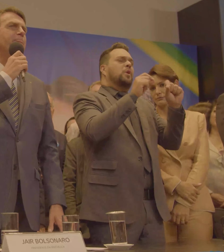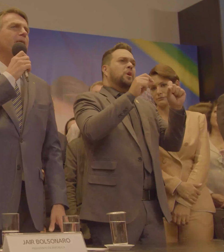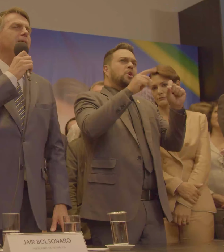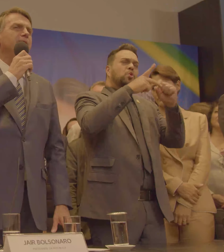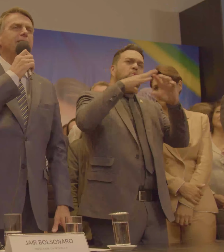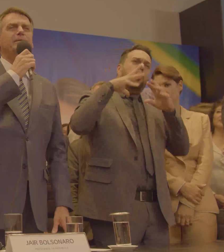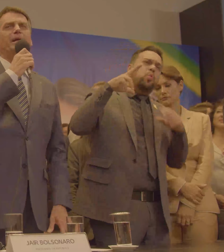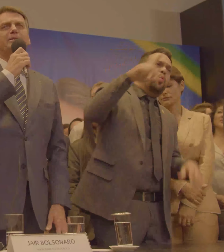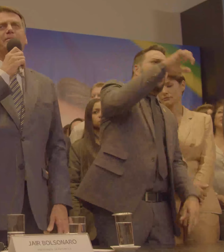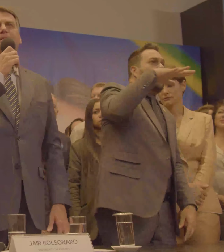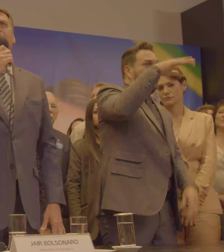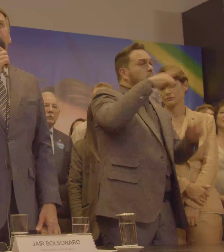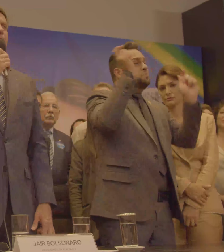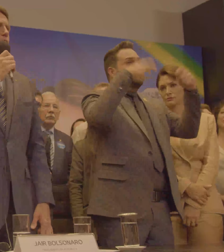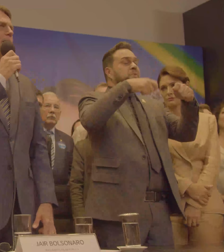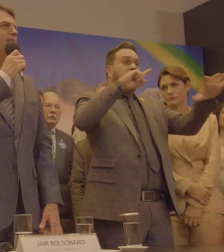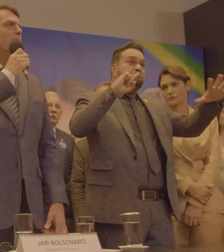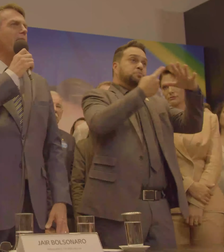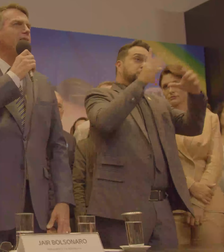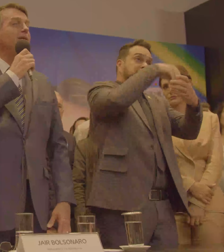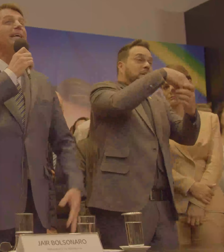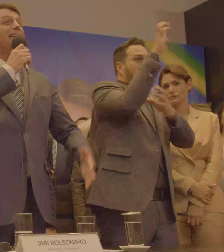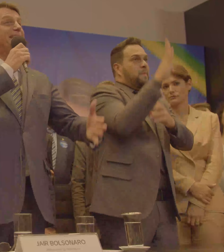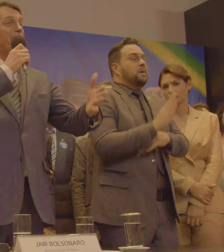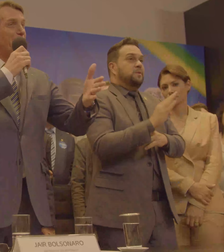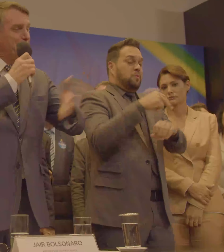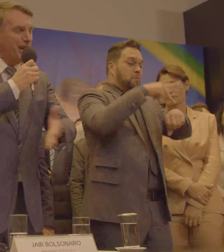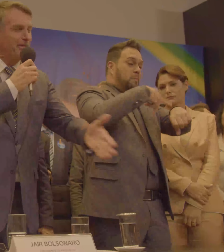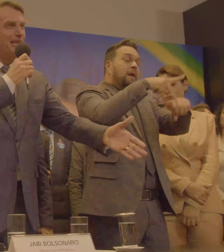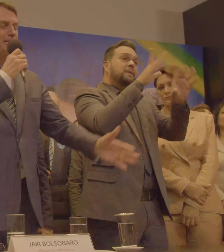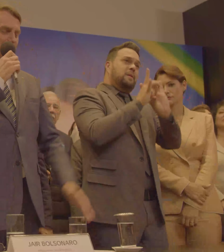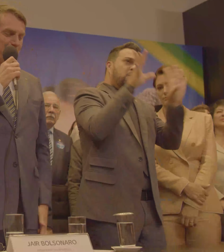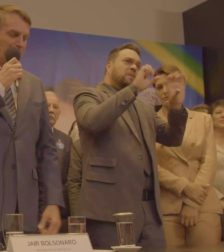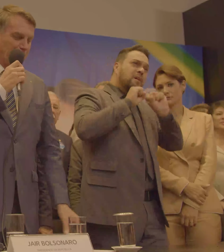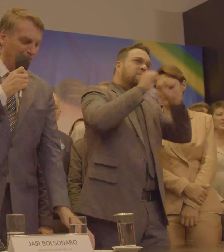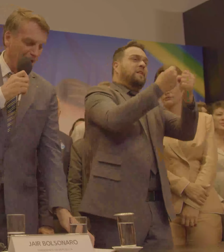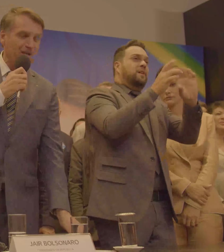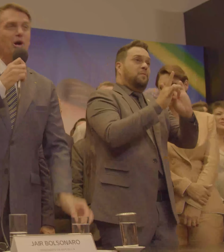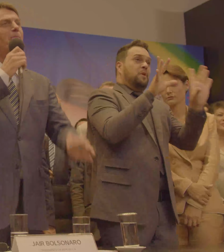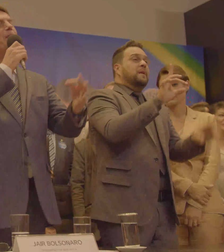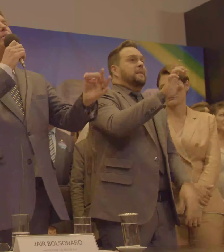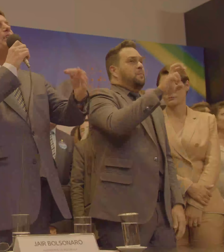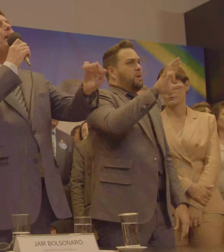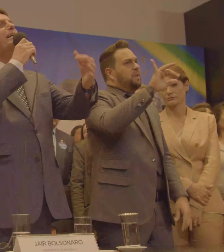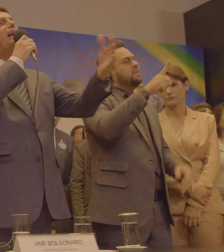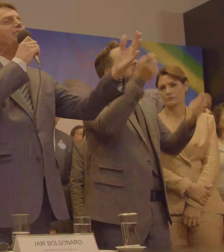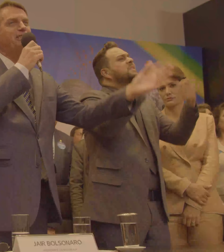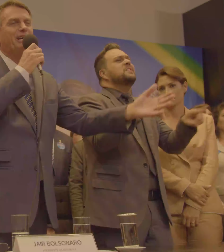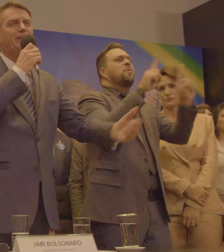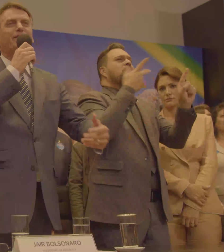espaço nesse Brasil. Vivemos num país democrático, defendemos a democracia, não precisamos de